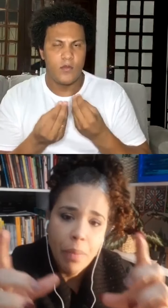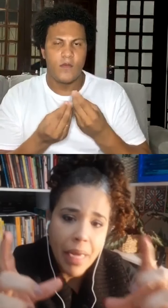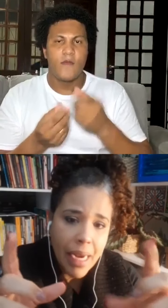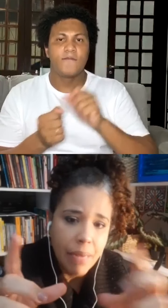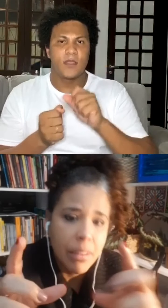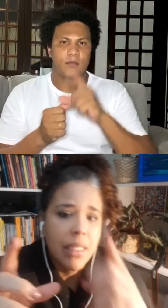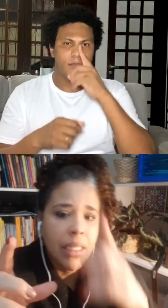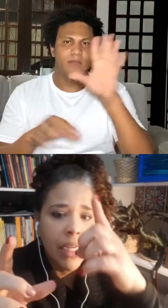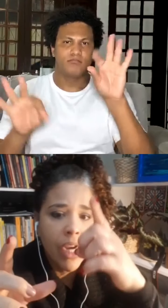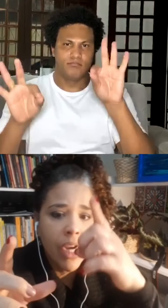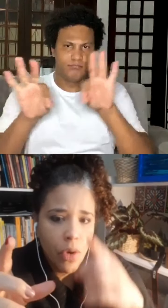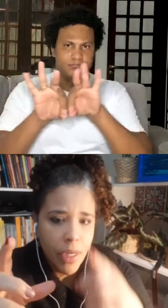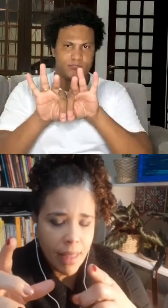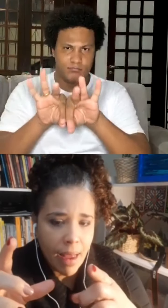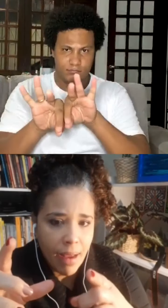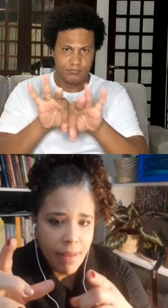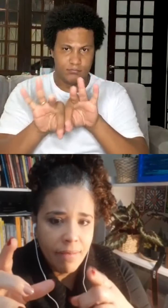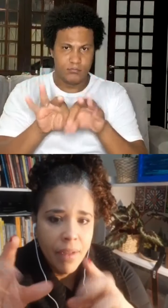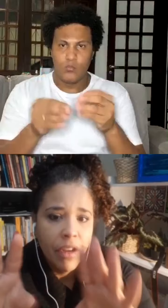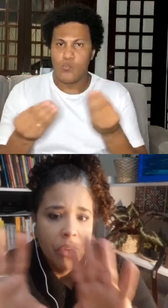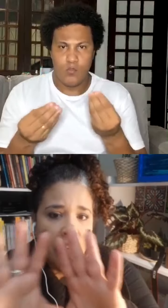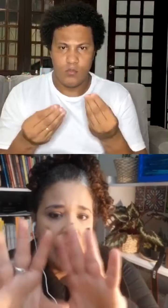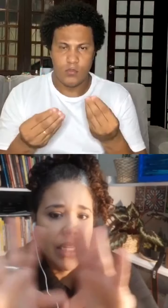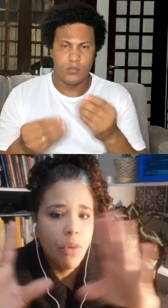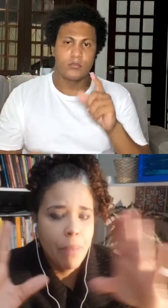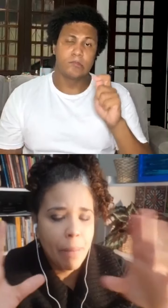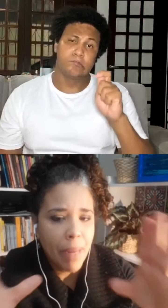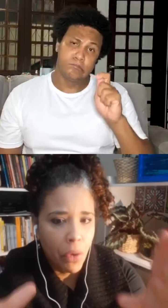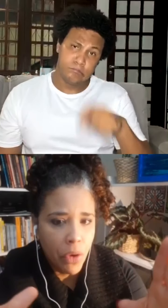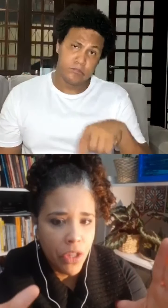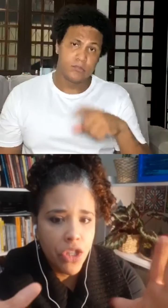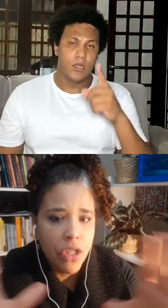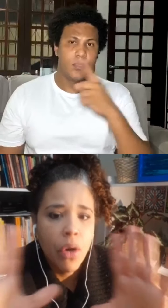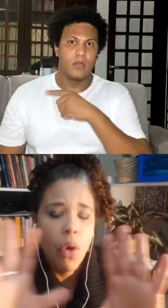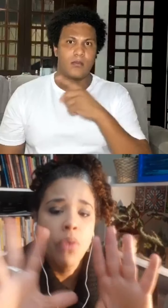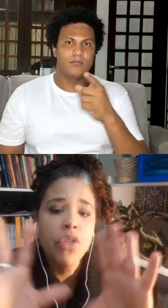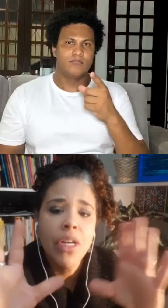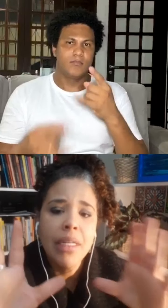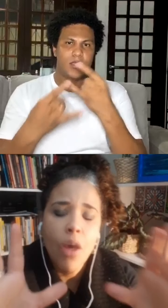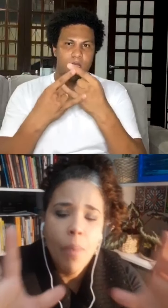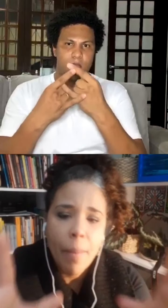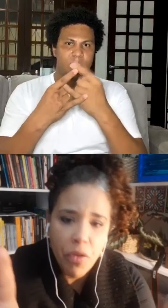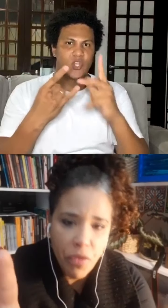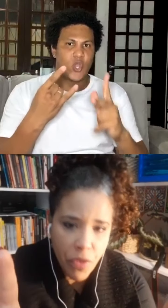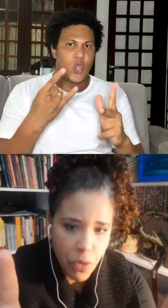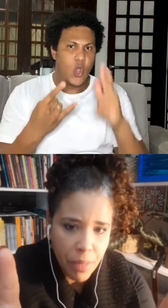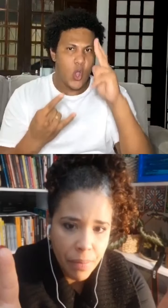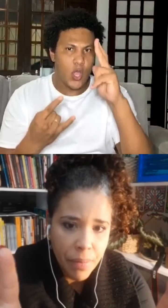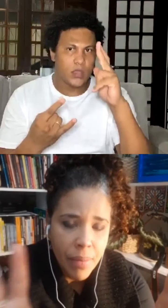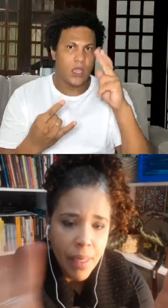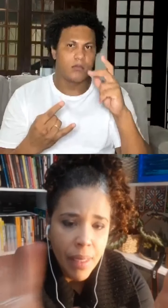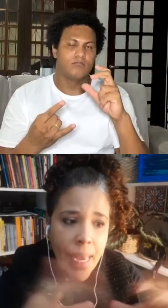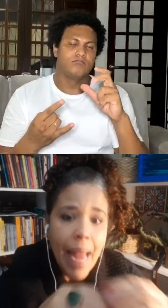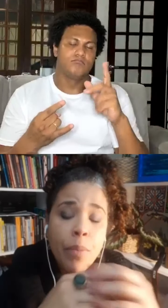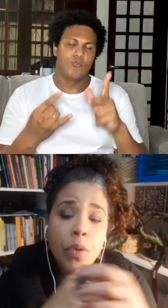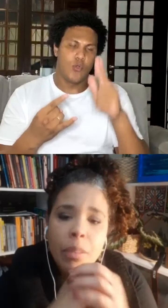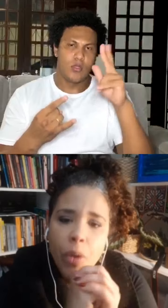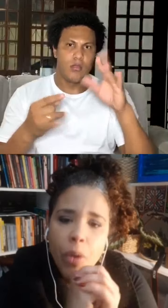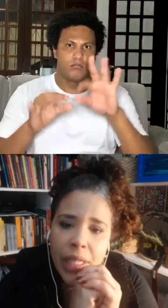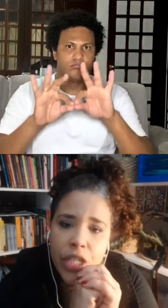pegar a camisinha, cortar, fazer um papelote ou utilizar o papel filme. É